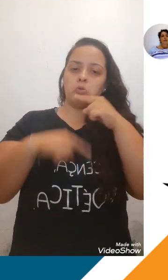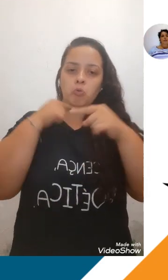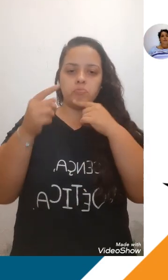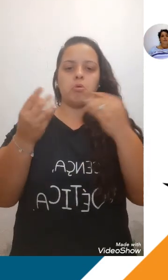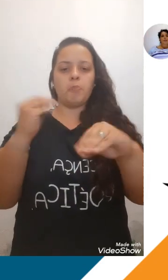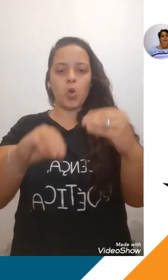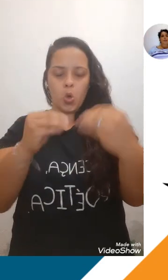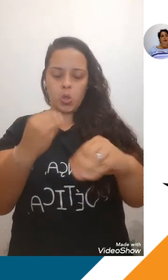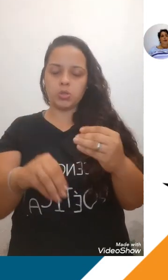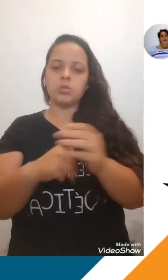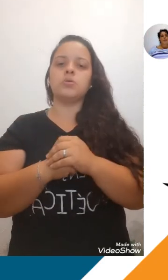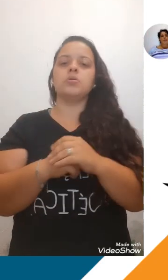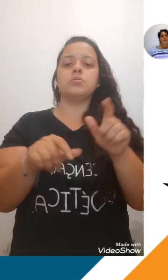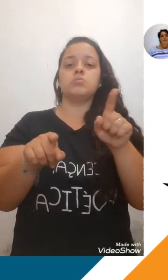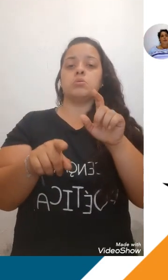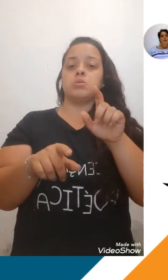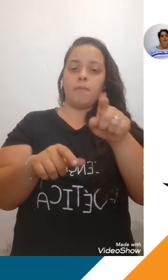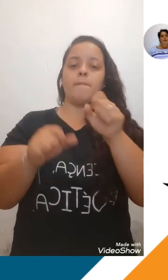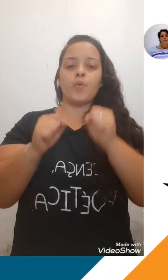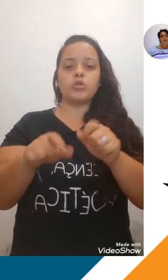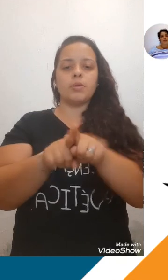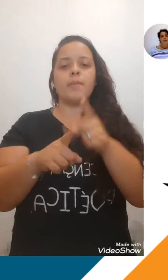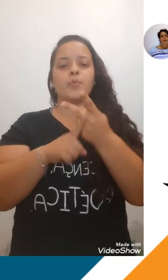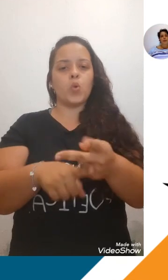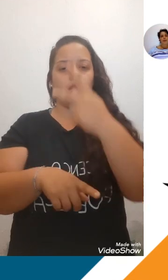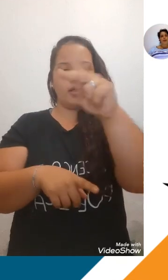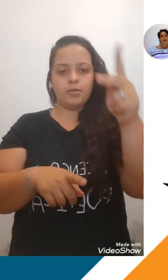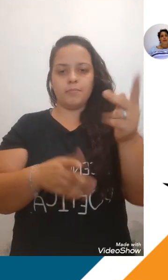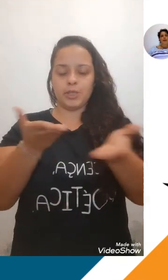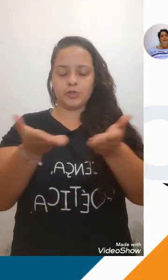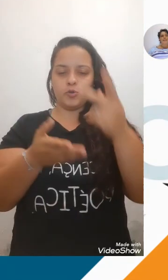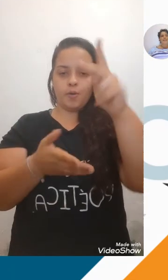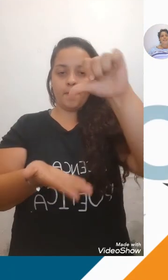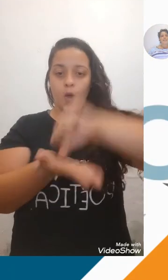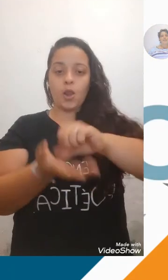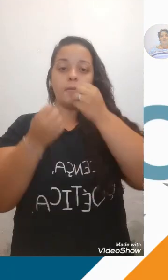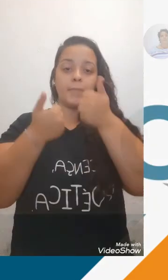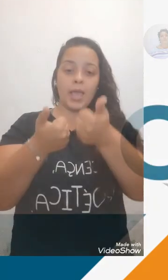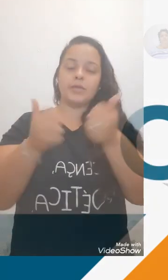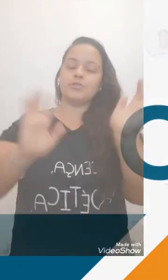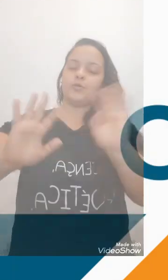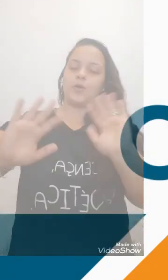dúvidas e qualquer coisa também pergunte ao seu mediador do seu polo. Fiquem bem e tchau, tchau.